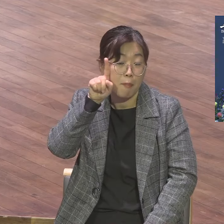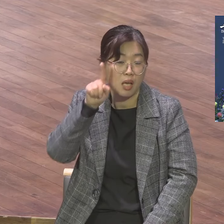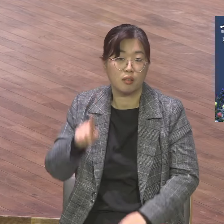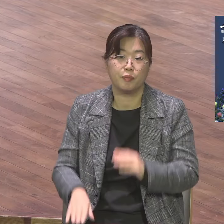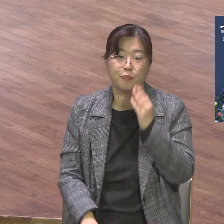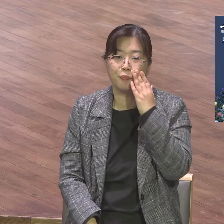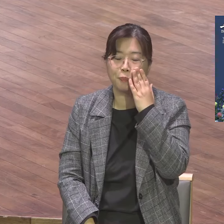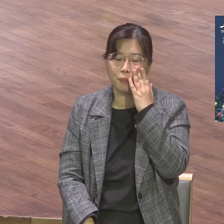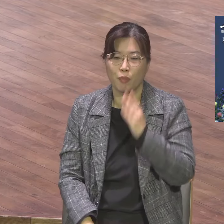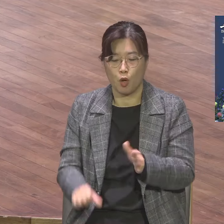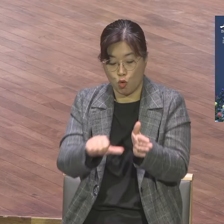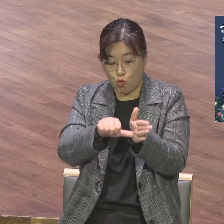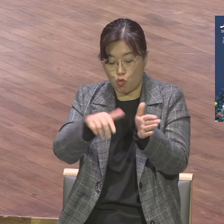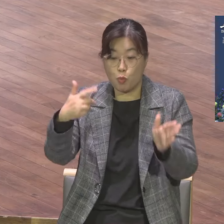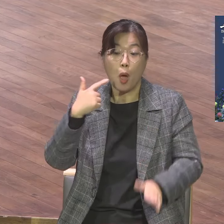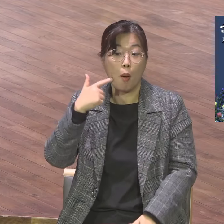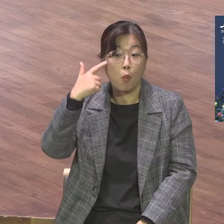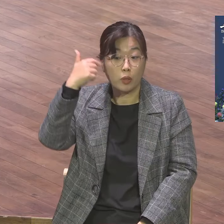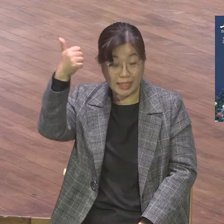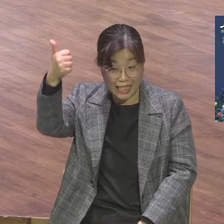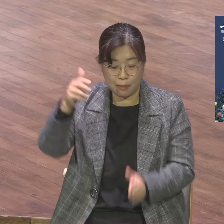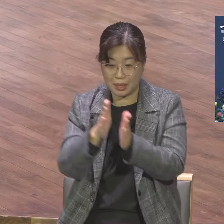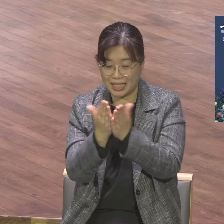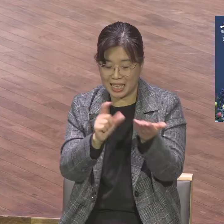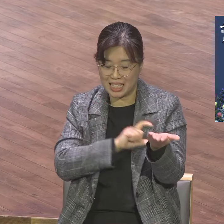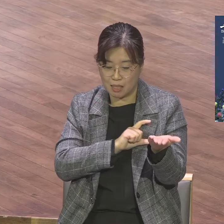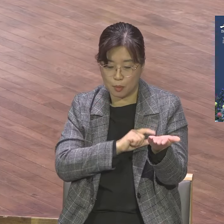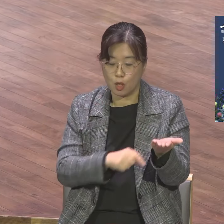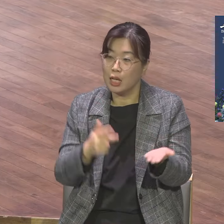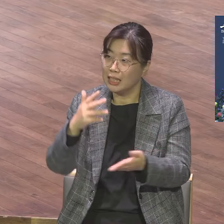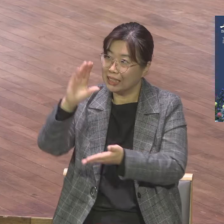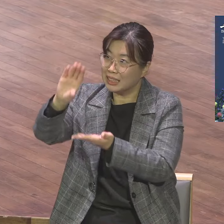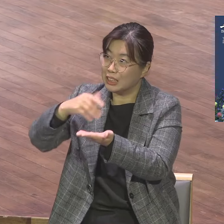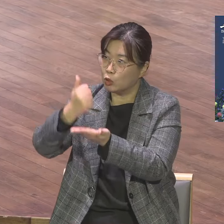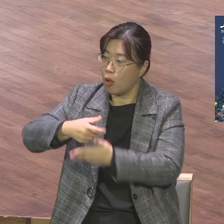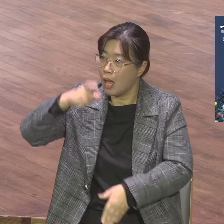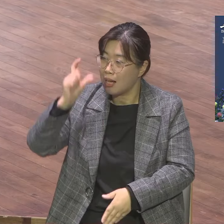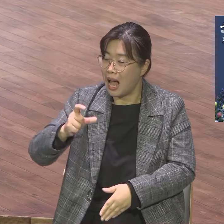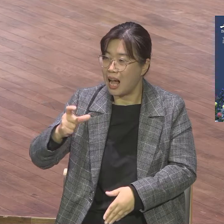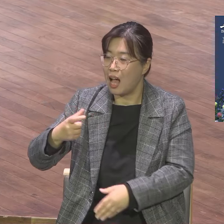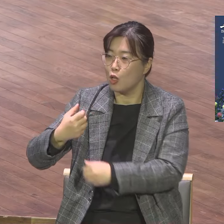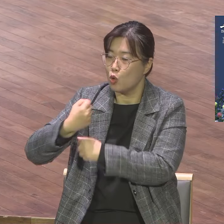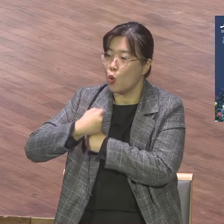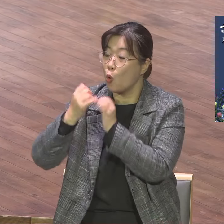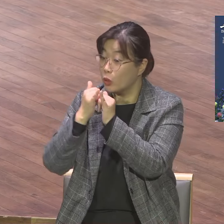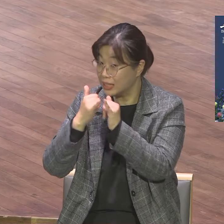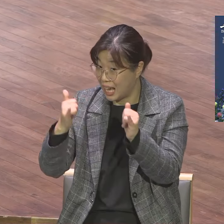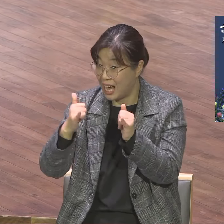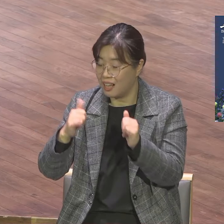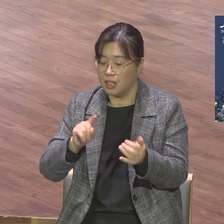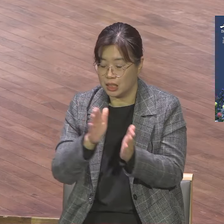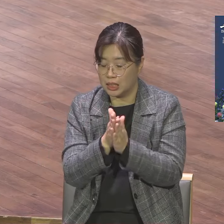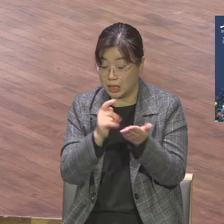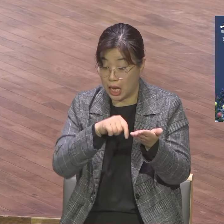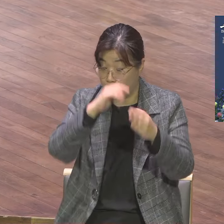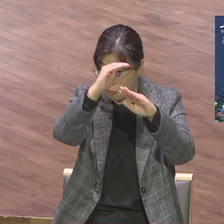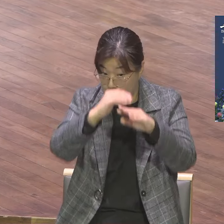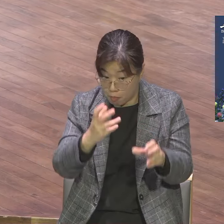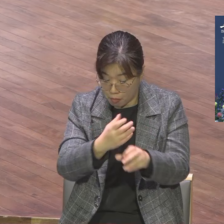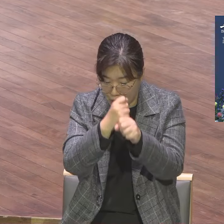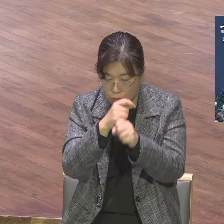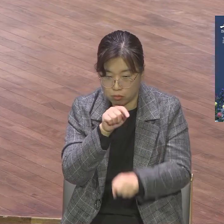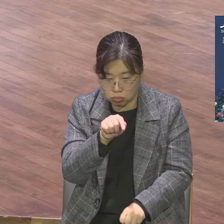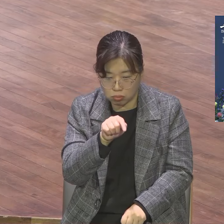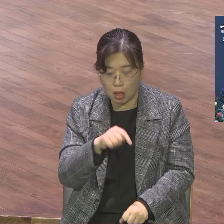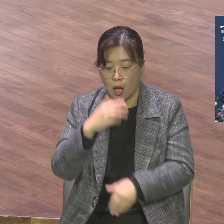그리스도의 강한 용사라는 책을 썼는데 그 내용이 있습니다. 하나님의 역사심을 방해하는 것은 그분의 능력이